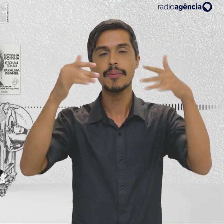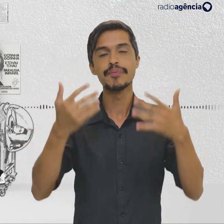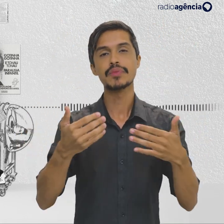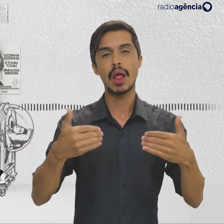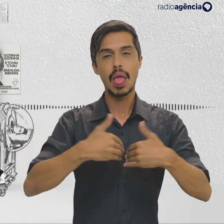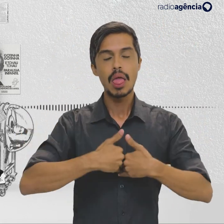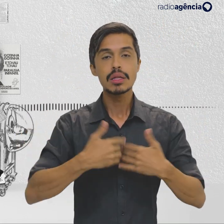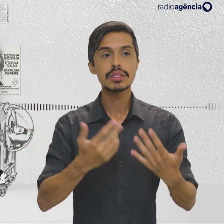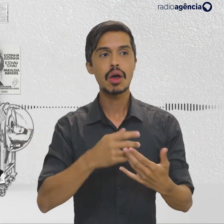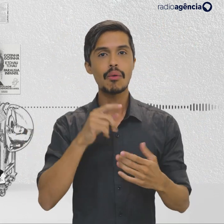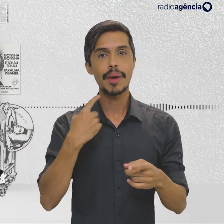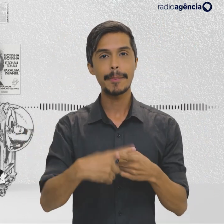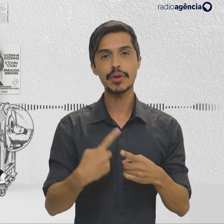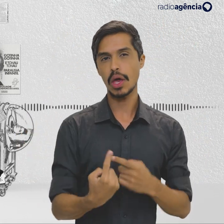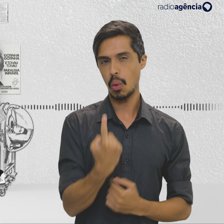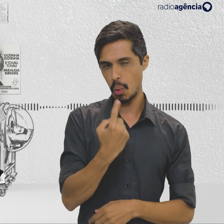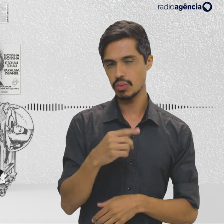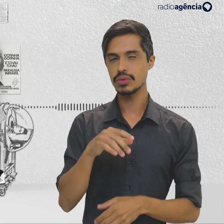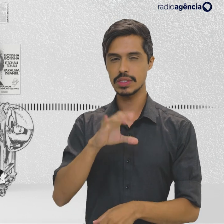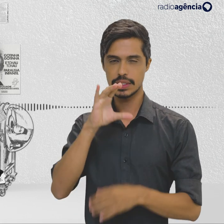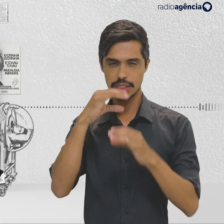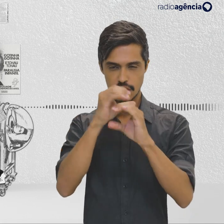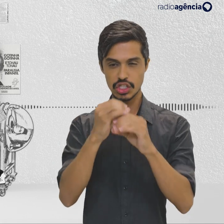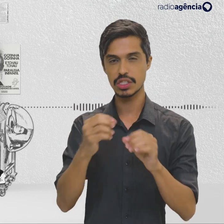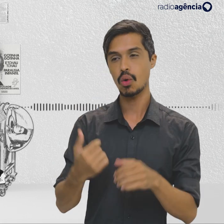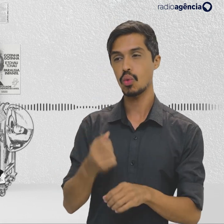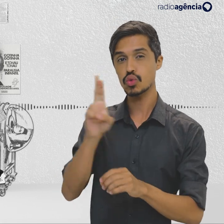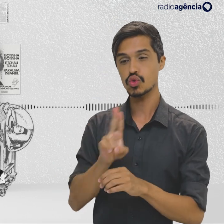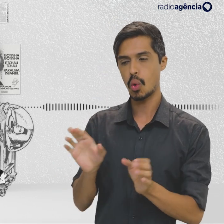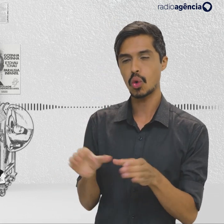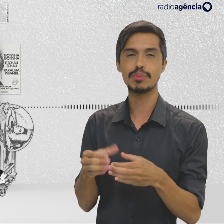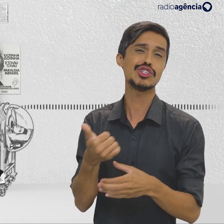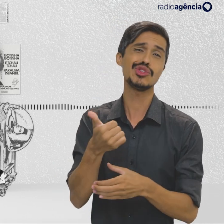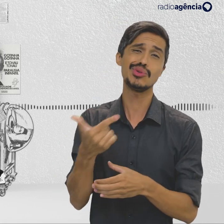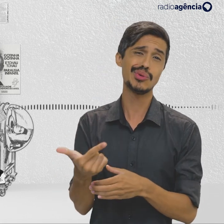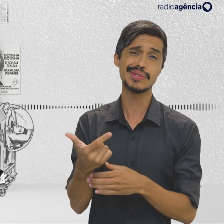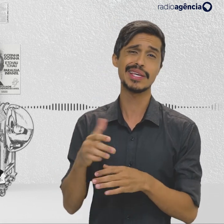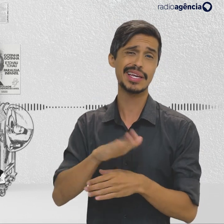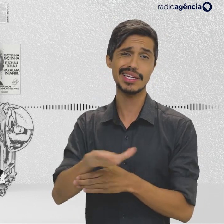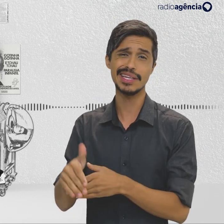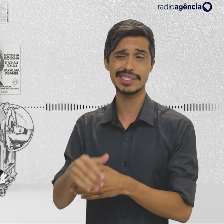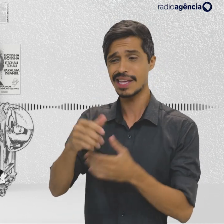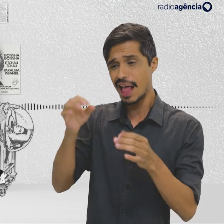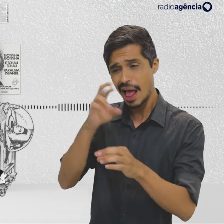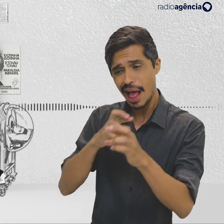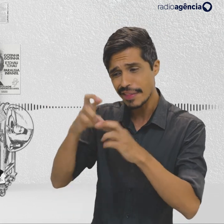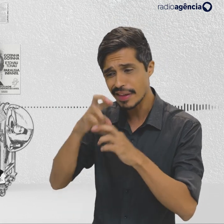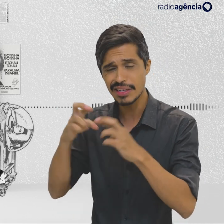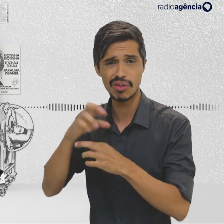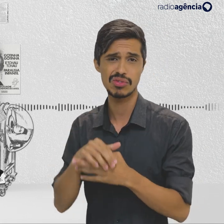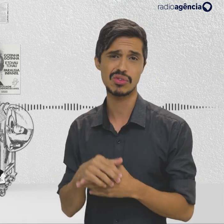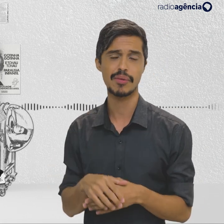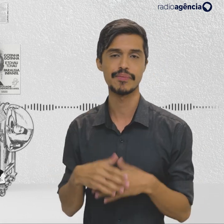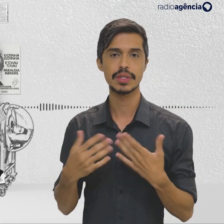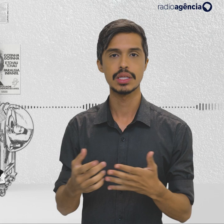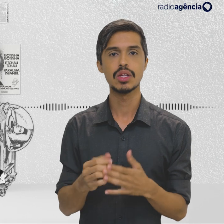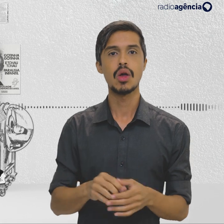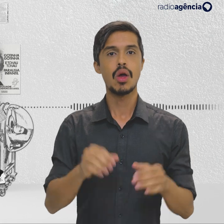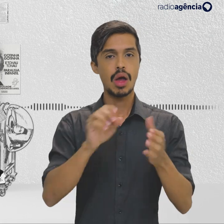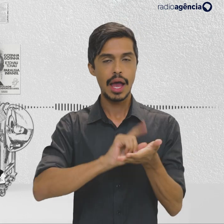cientista fez uma pesquisa usando apenas 12 crianças em sua análise o artigo publicado